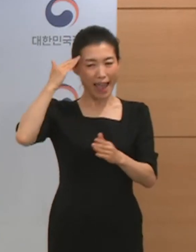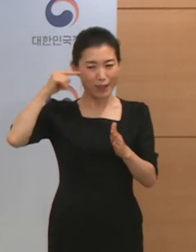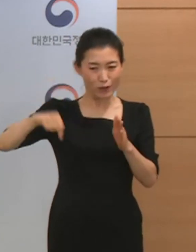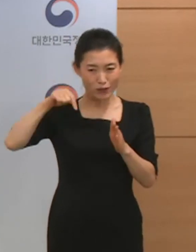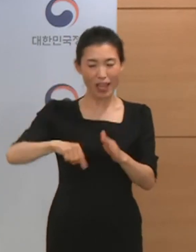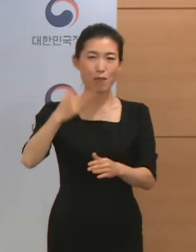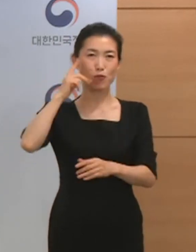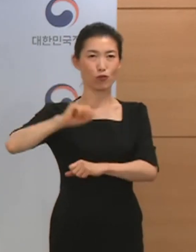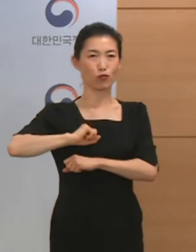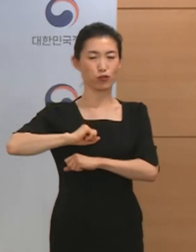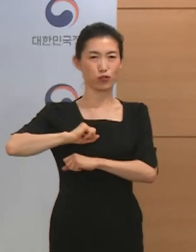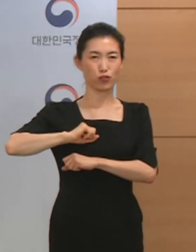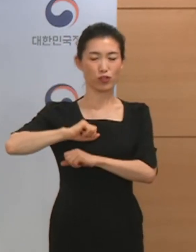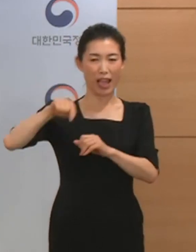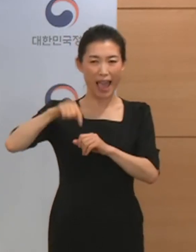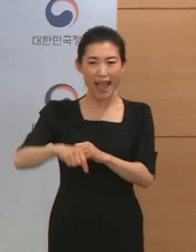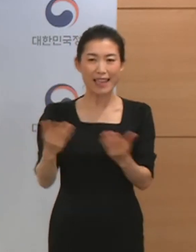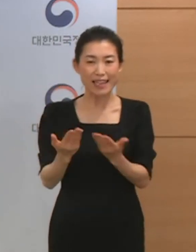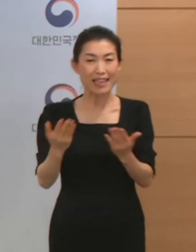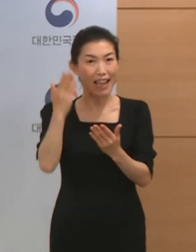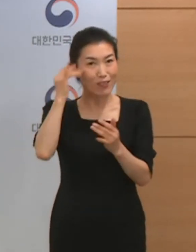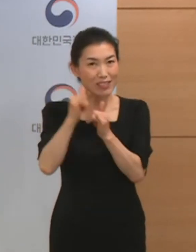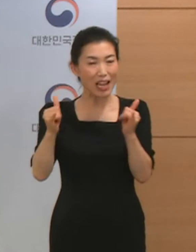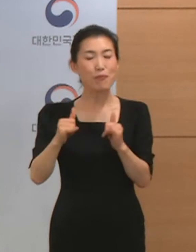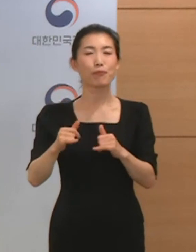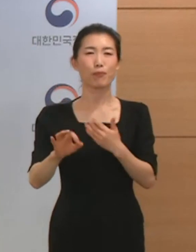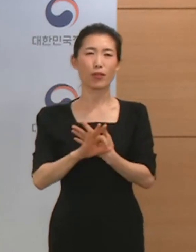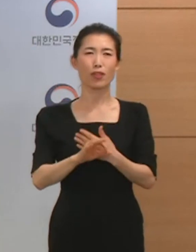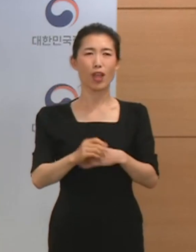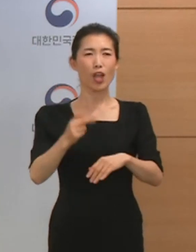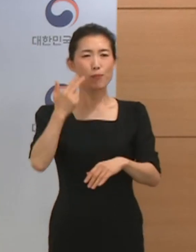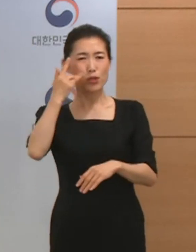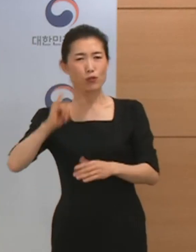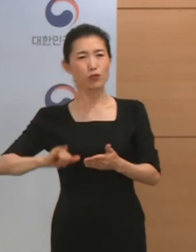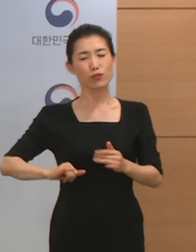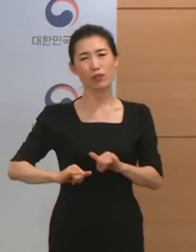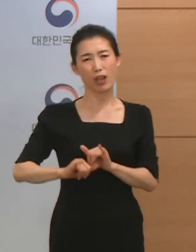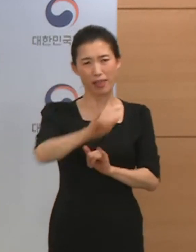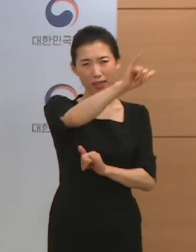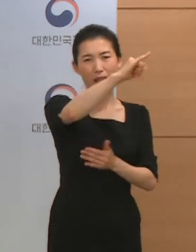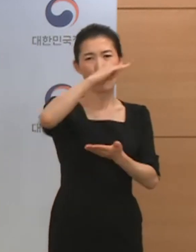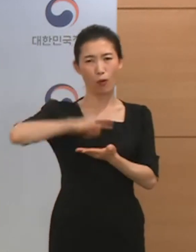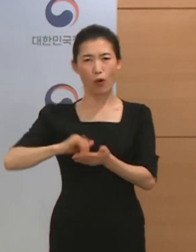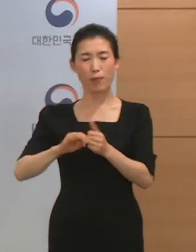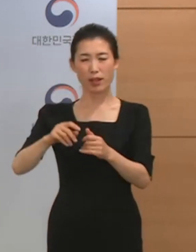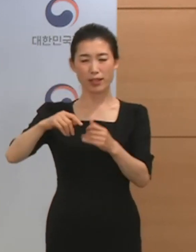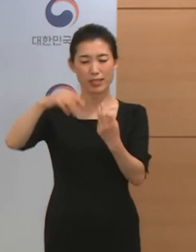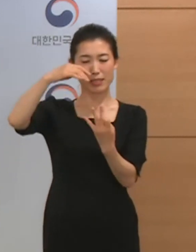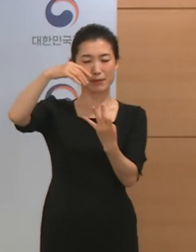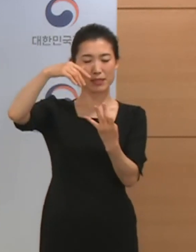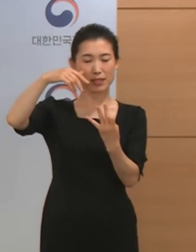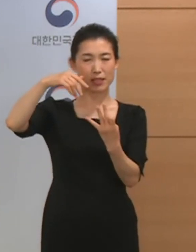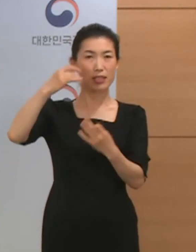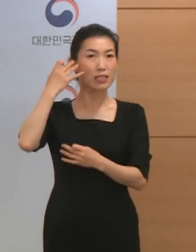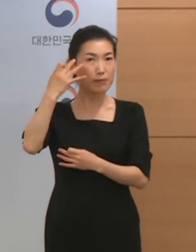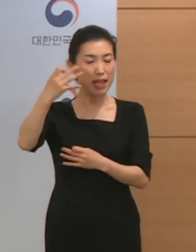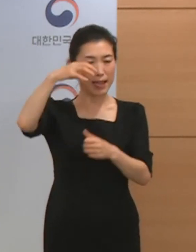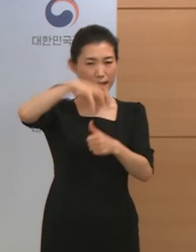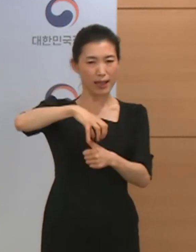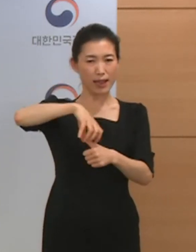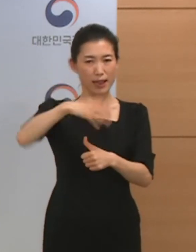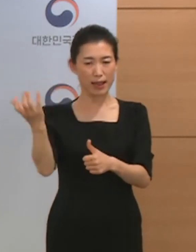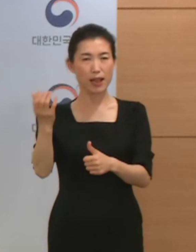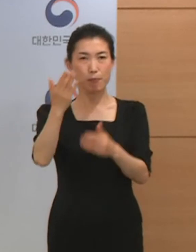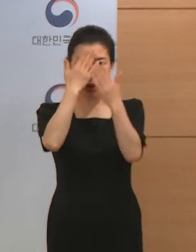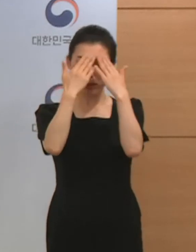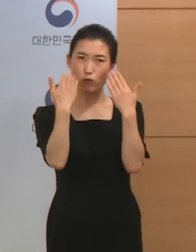면제되는가 부분들은 조금 확인을 해서 다시 한번 알려드리겠습니다. 제가 가능한 걸로는 알고 있는데 이 부분에 대한 세부 규정이 실제